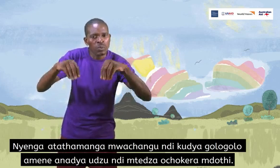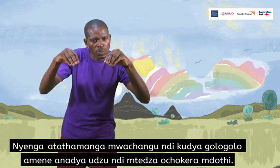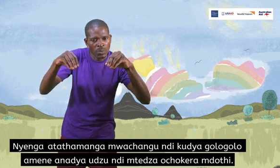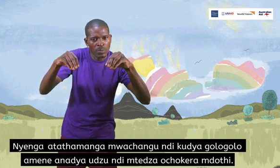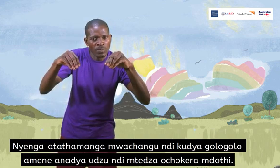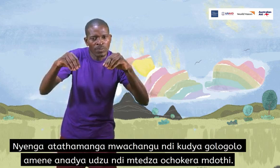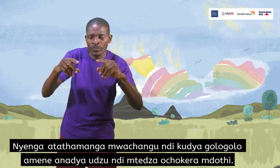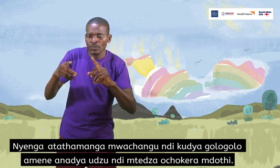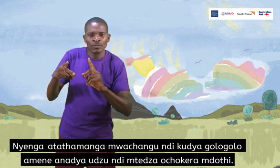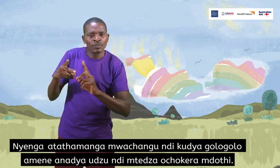mdothi.